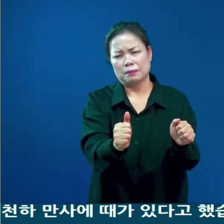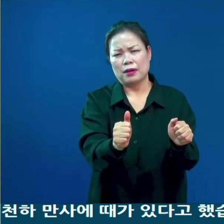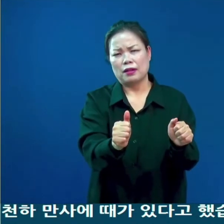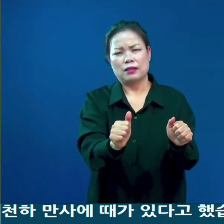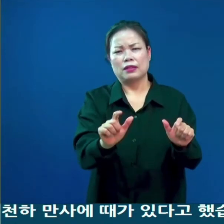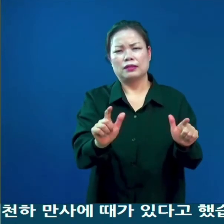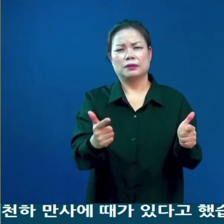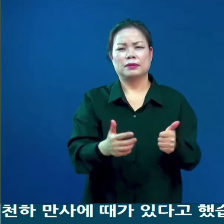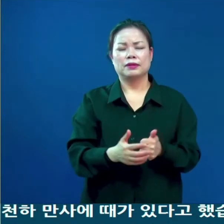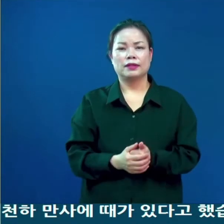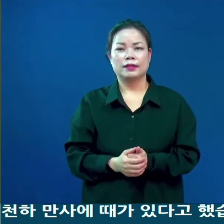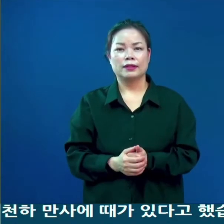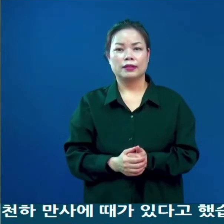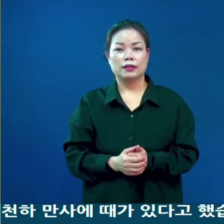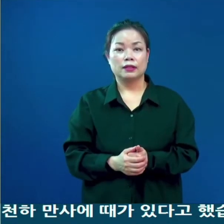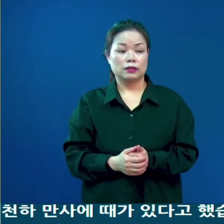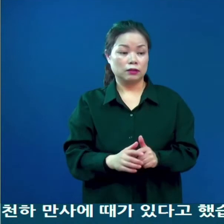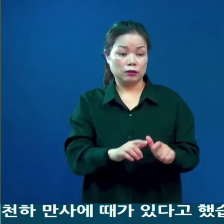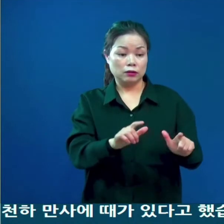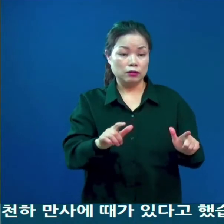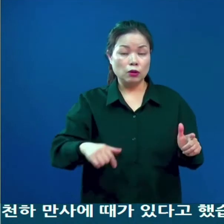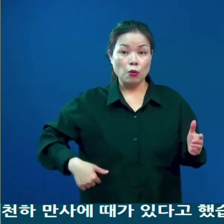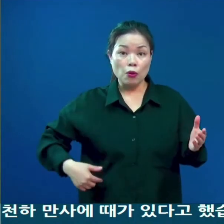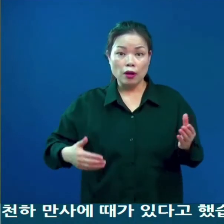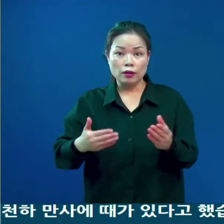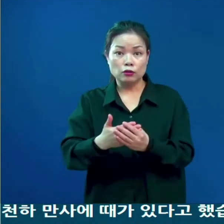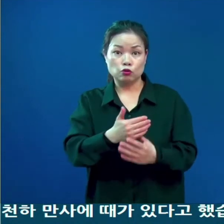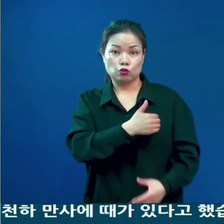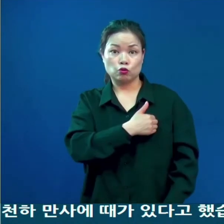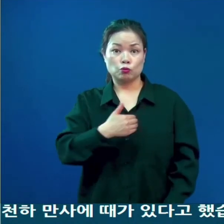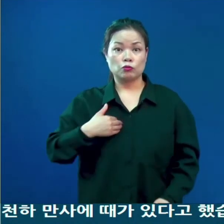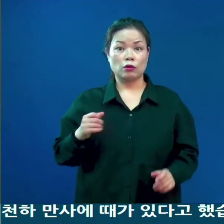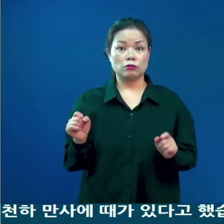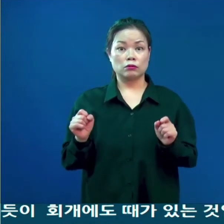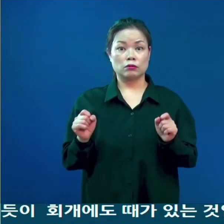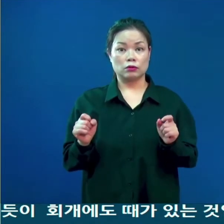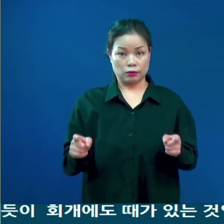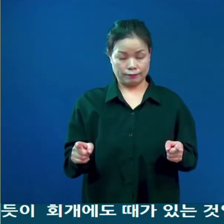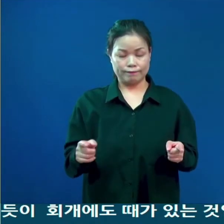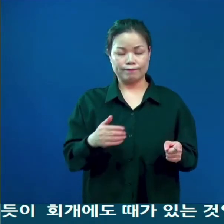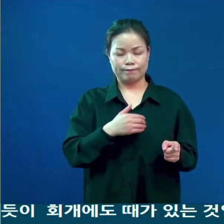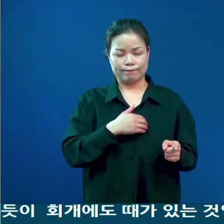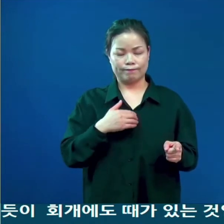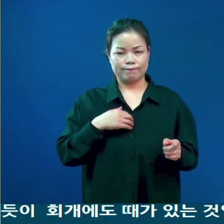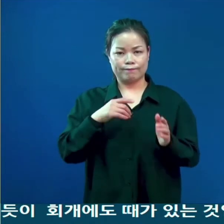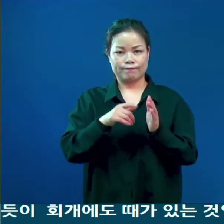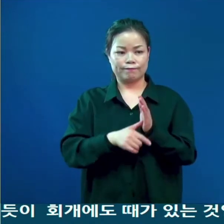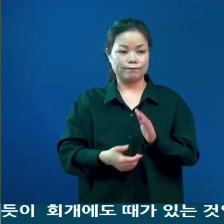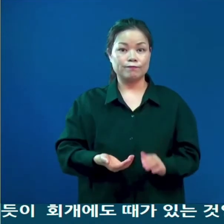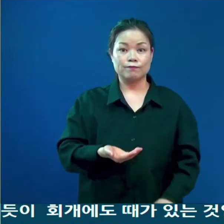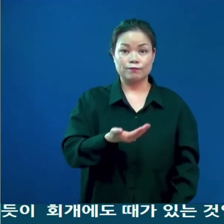않으십니다. 그들이 회개할 수 있는 충분한 기회와 충분한 시간을 주세요.